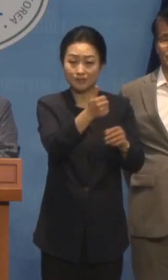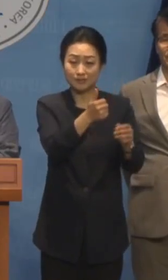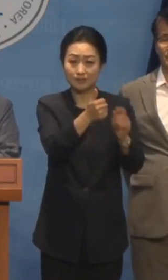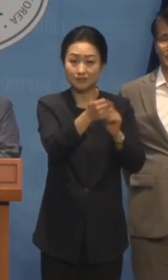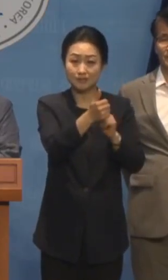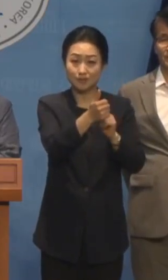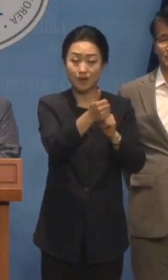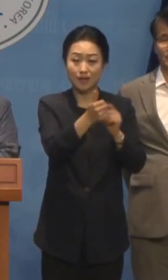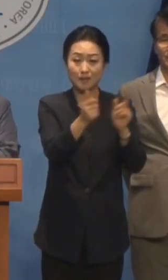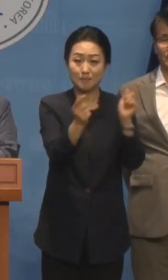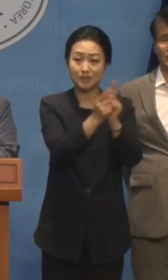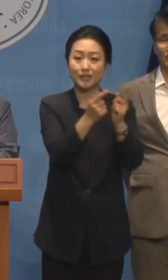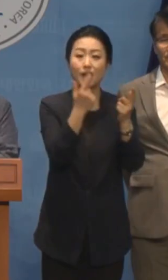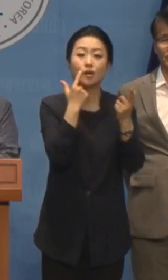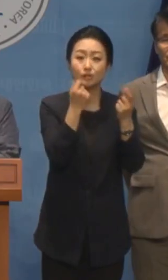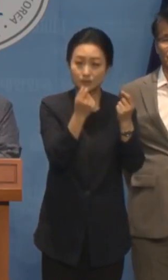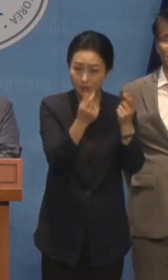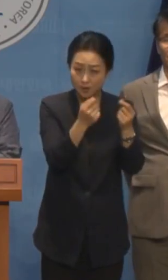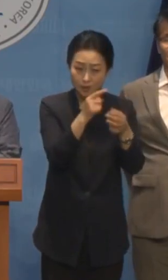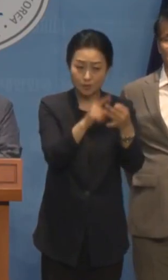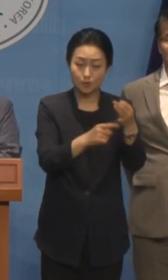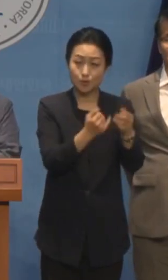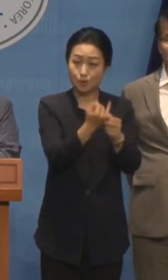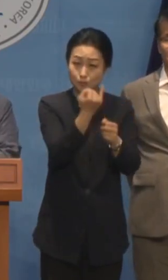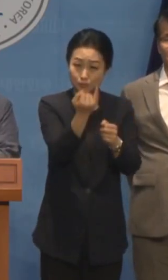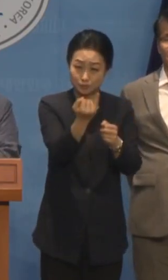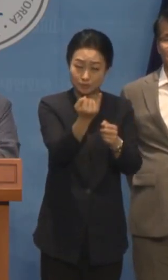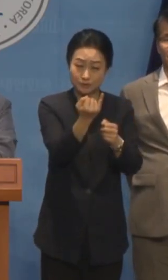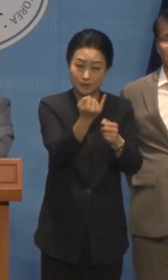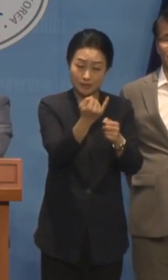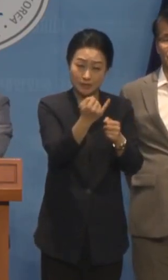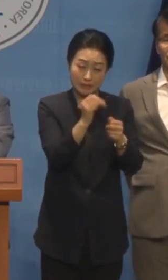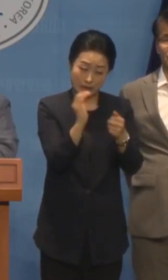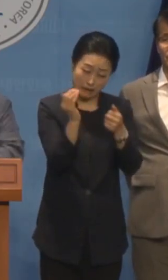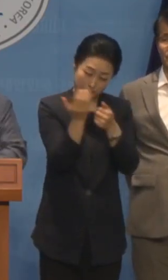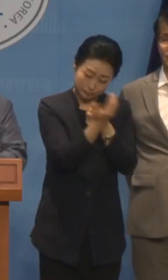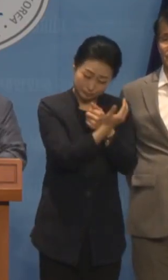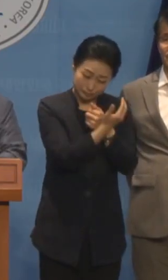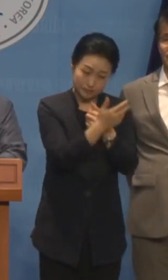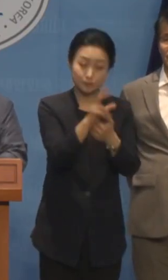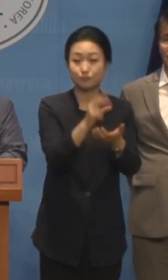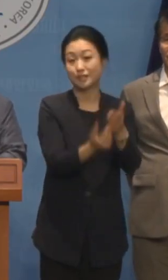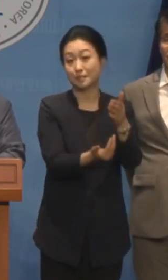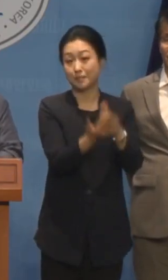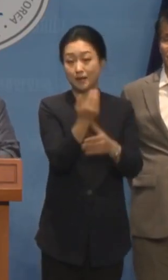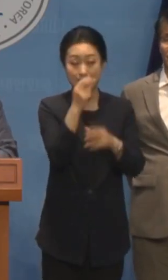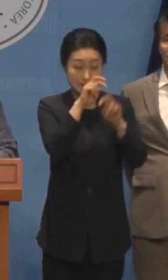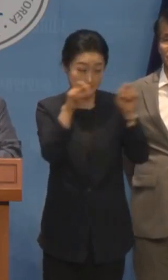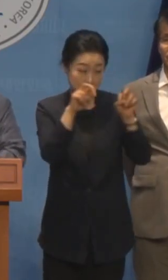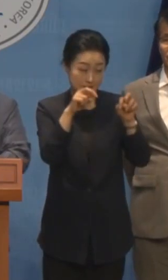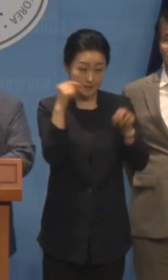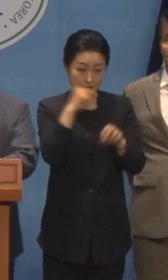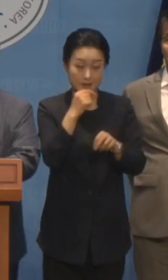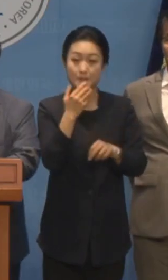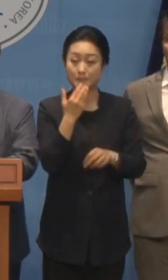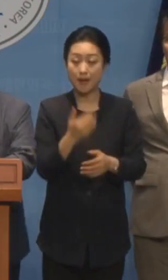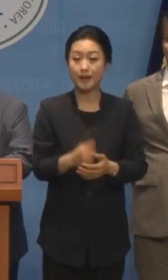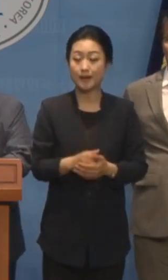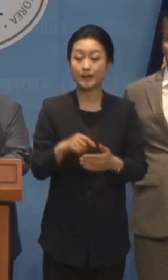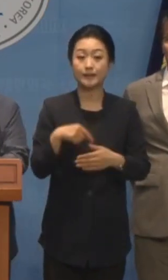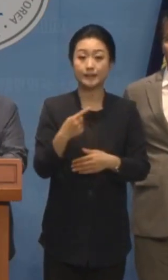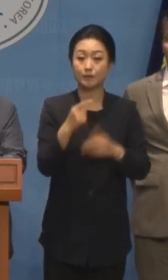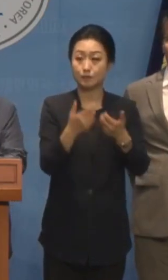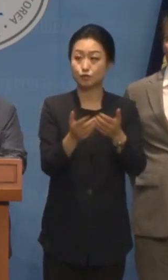내용이 모두 다 엄청난 문제가 있고 다 이것들이 곧 진상이 밝혀질 걸 저희는 믿습니다. 이어서